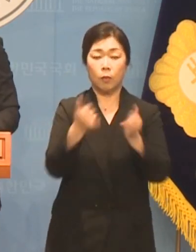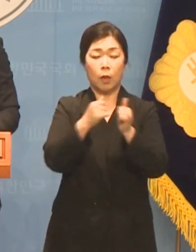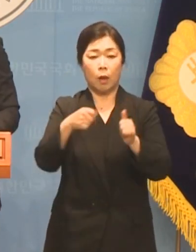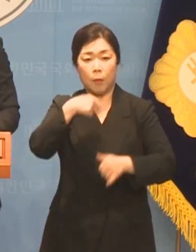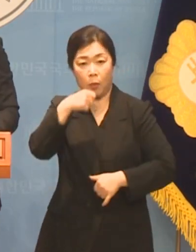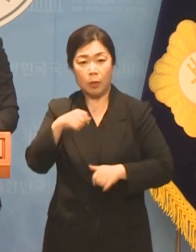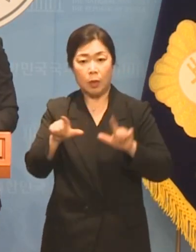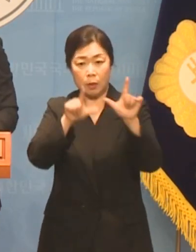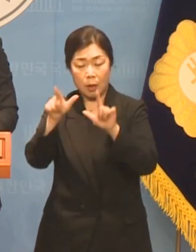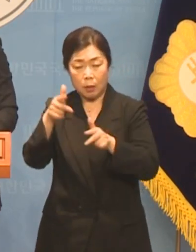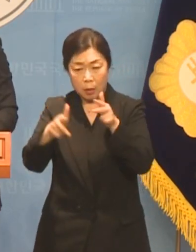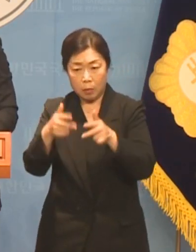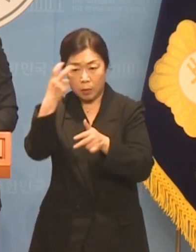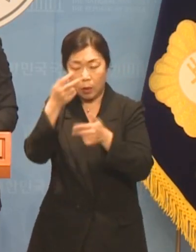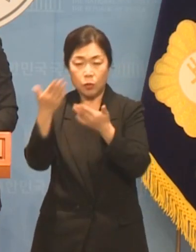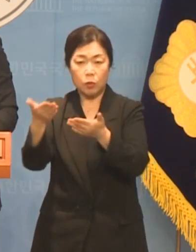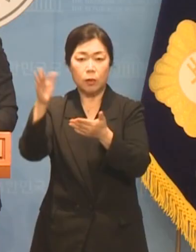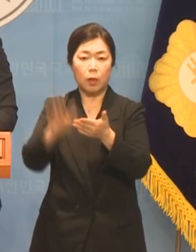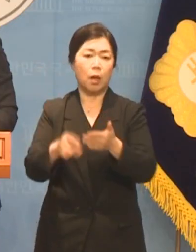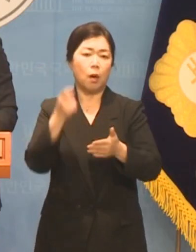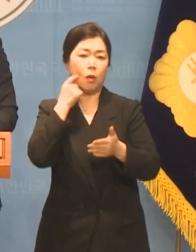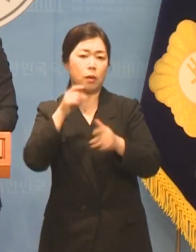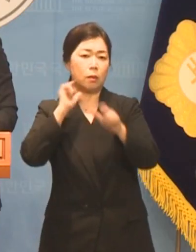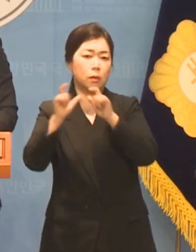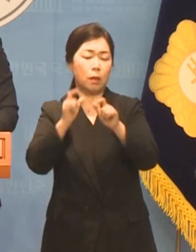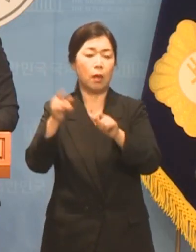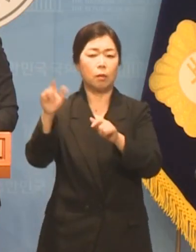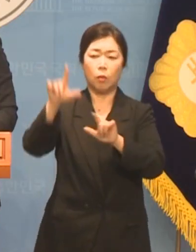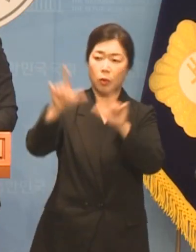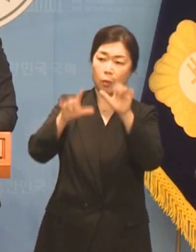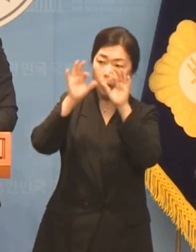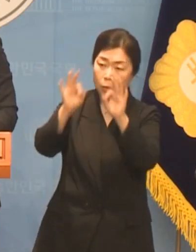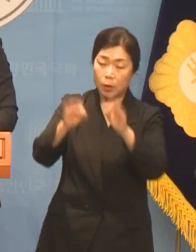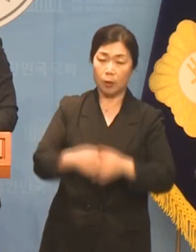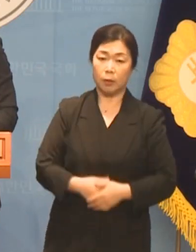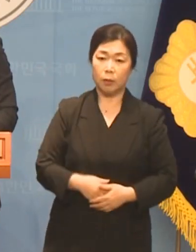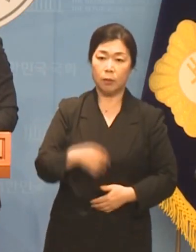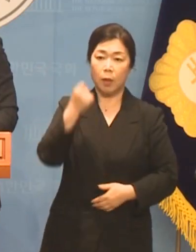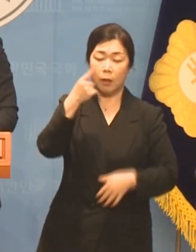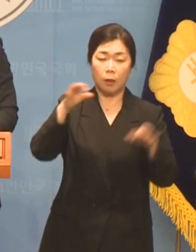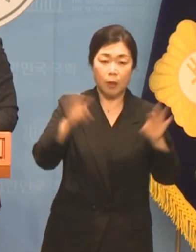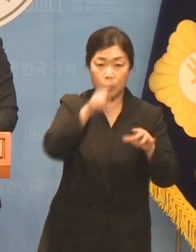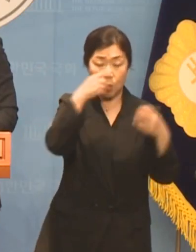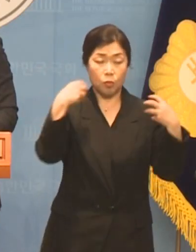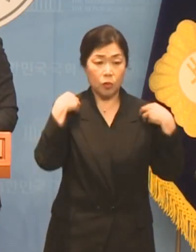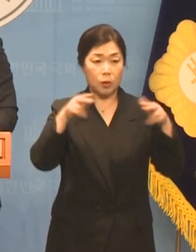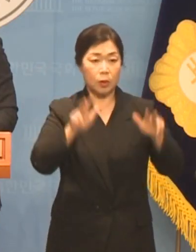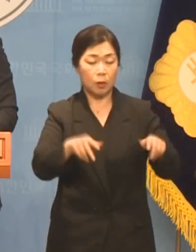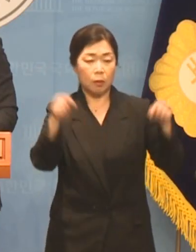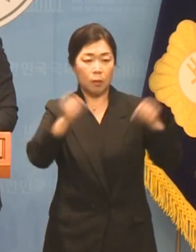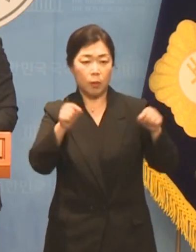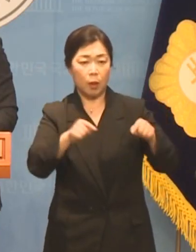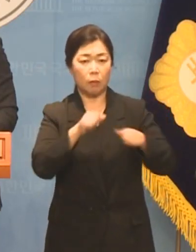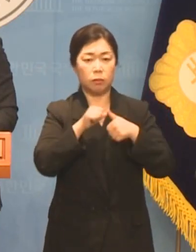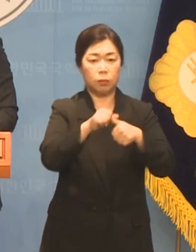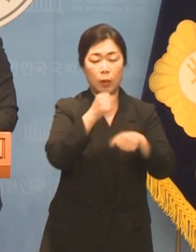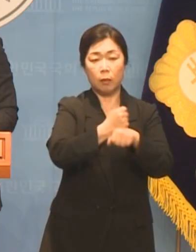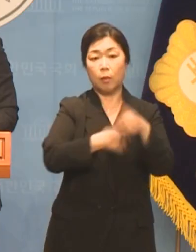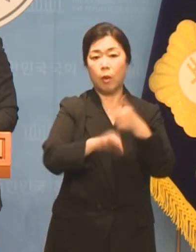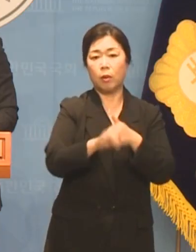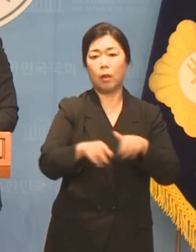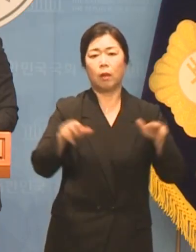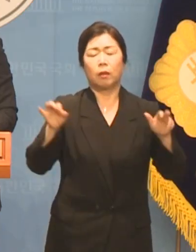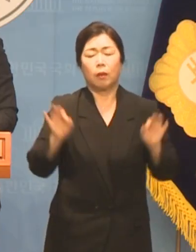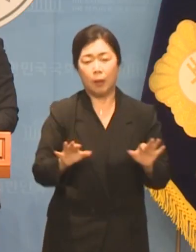산업을 지키는 최전선이라며 거짓 공세도 하고 있는 것으로 보입니다. 한 달밖에 남지 않은 정부가 협상을 밀어붙인다면 졸속 협상이 되는